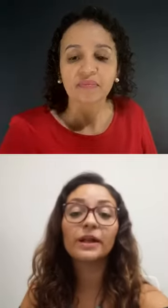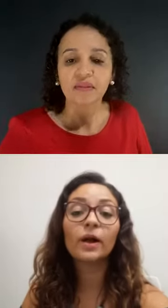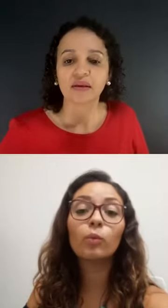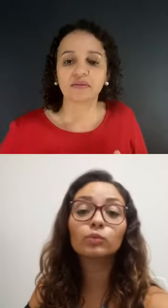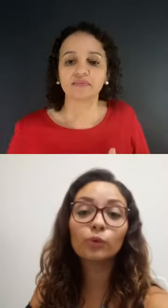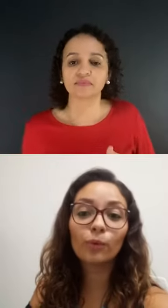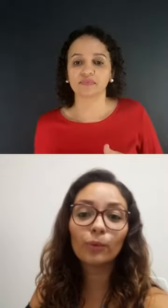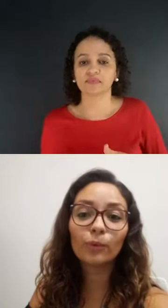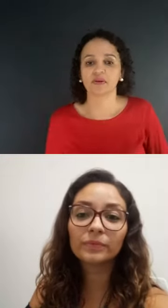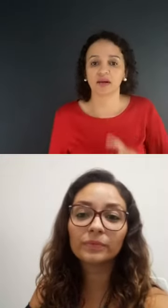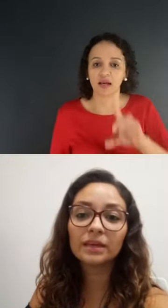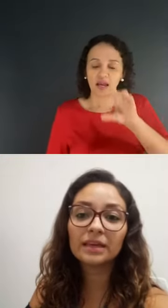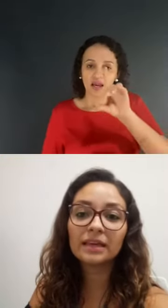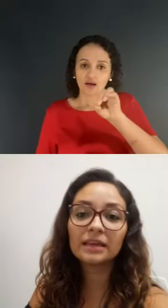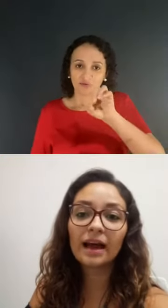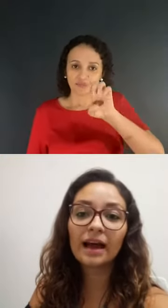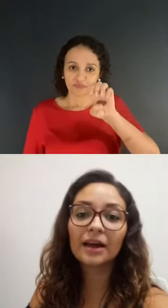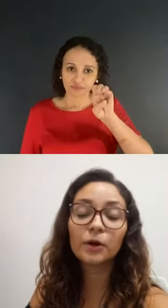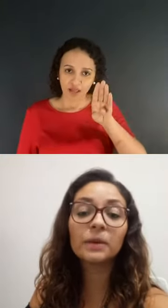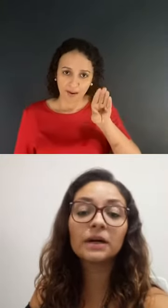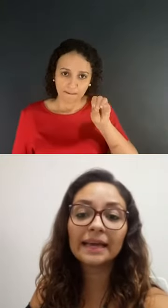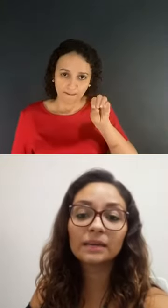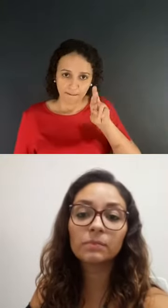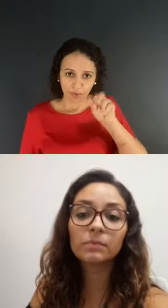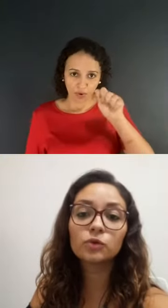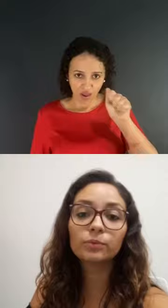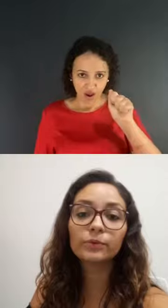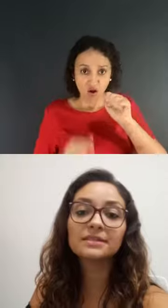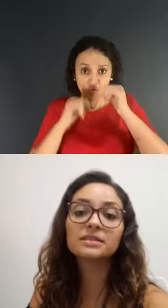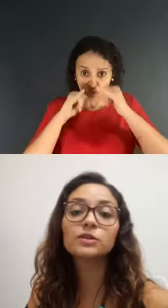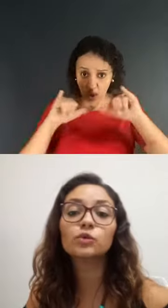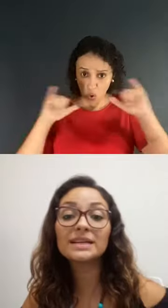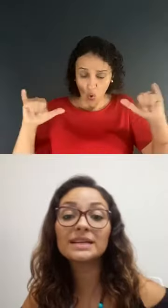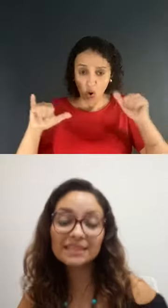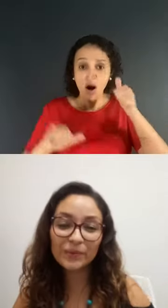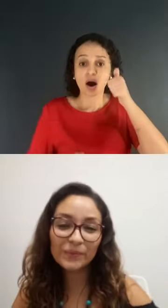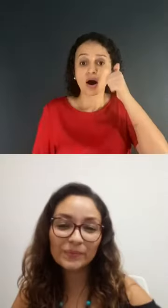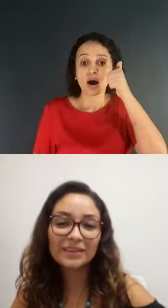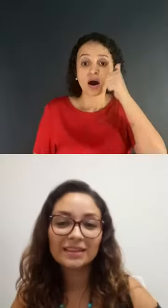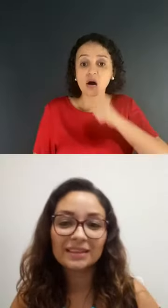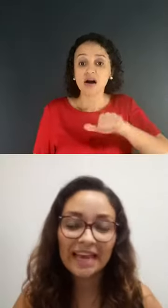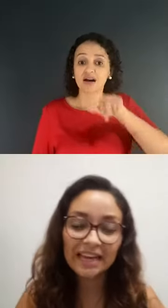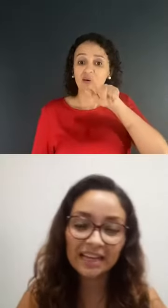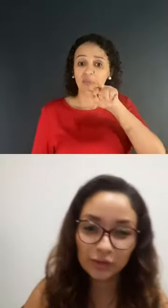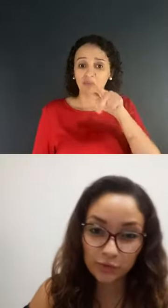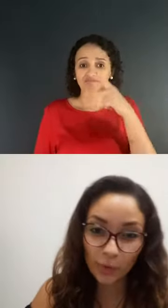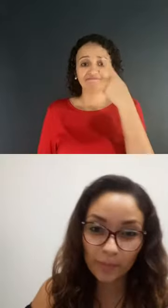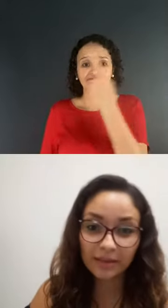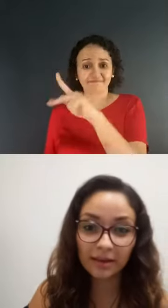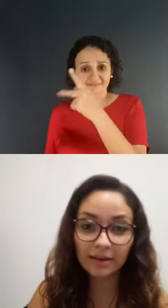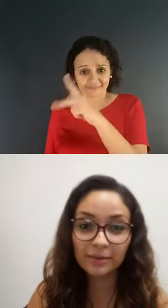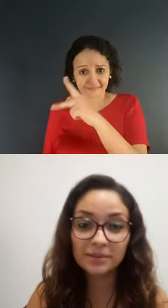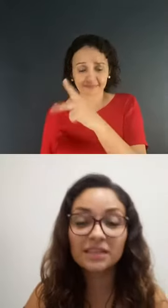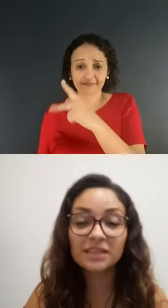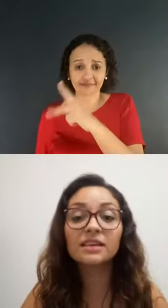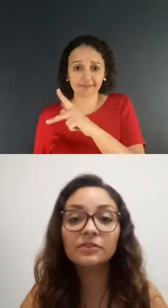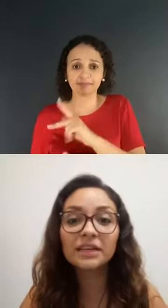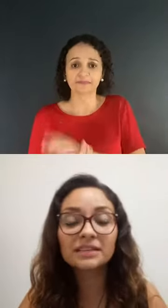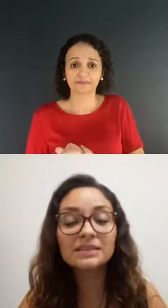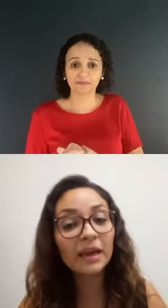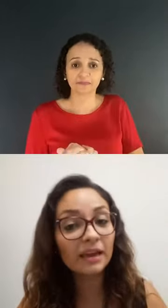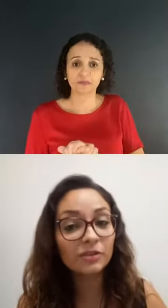Que a Débora contou que a irmã dela passou por essa situação, né, aqui nos comentários,